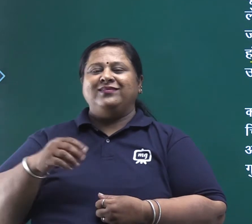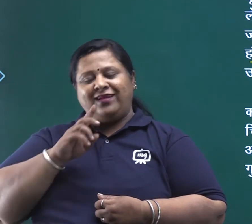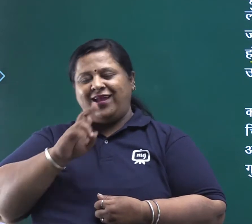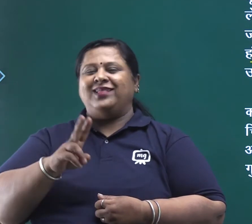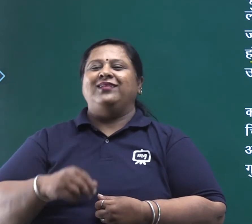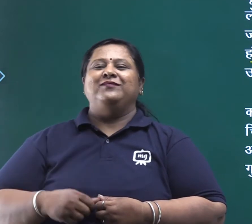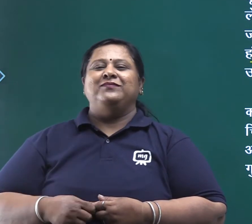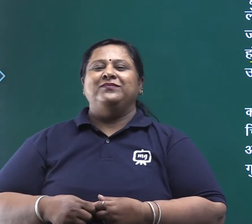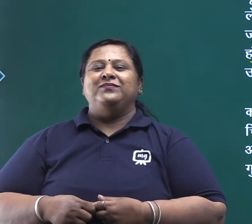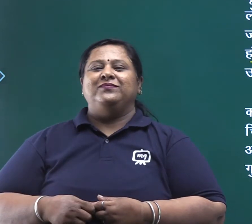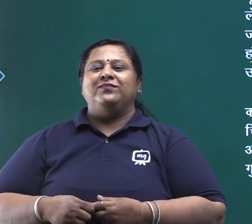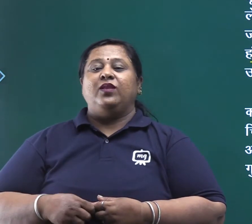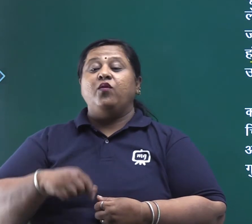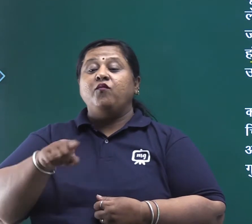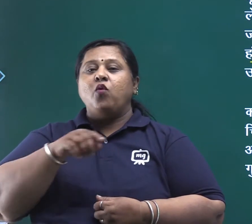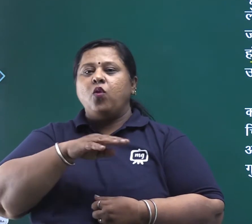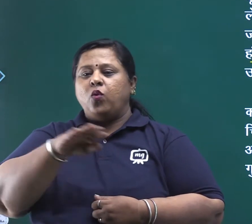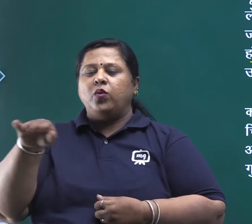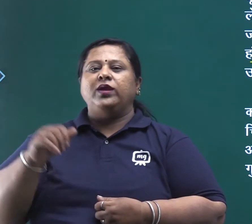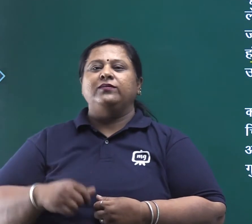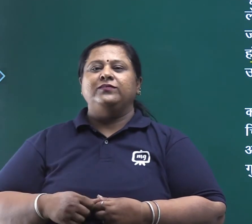कहते थे। वो लोगों की